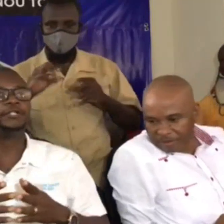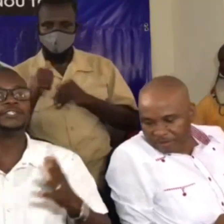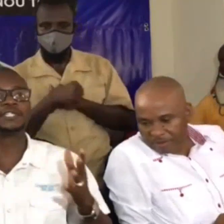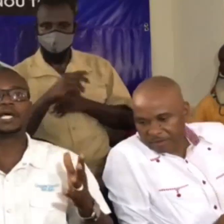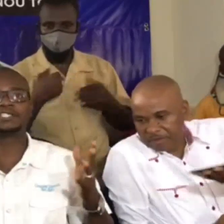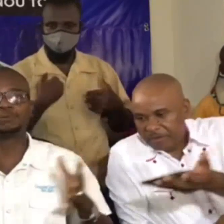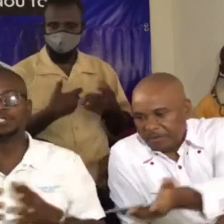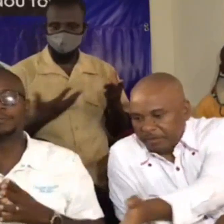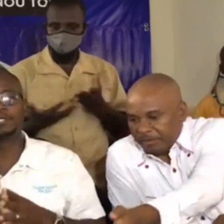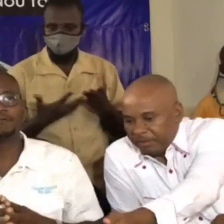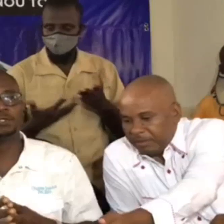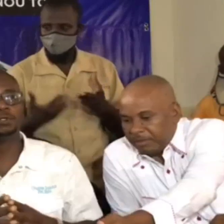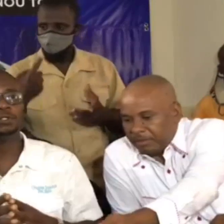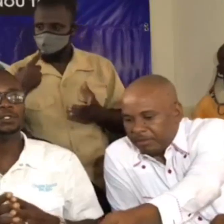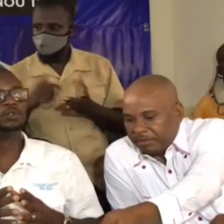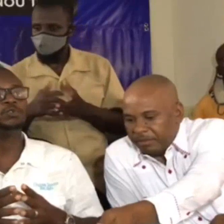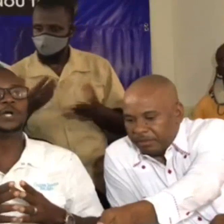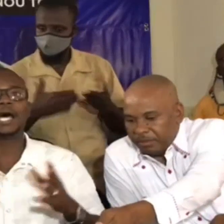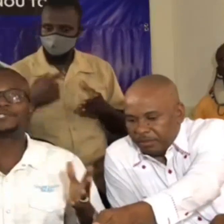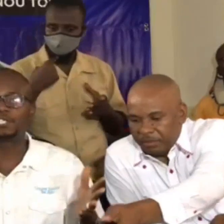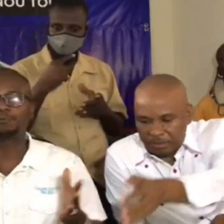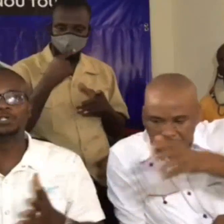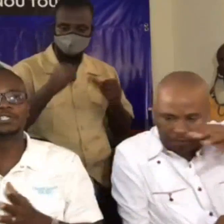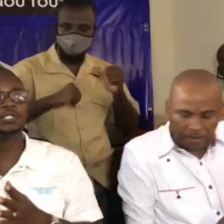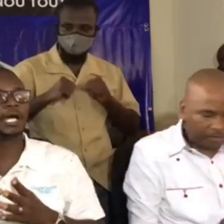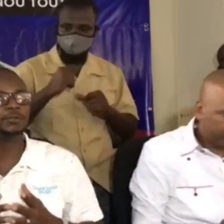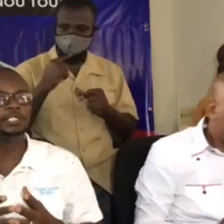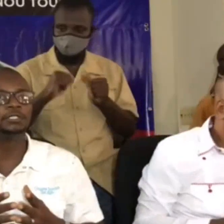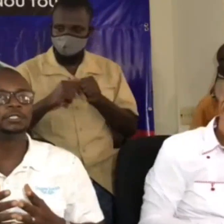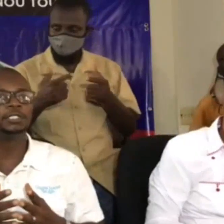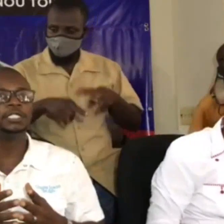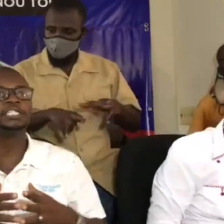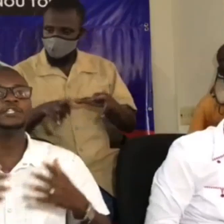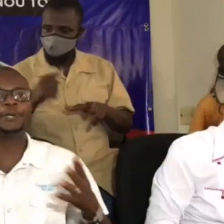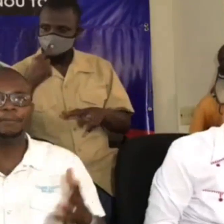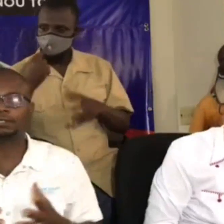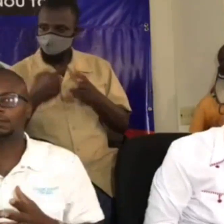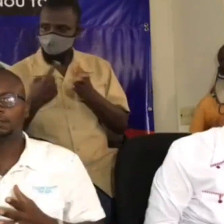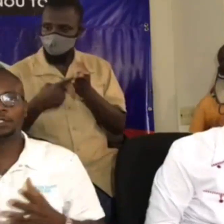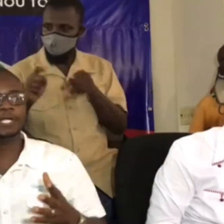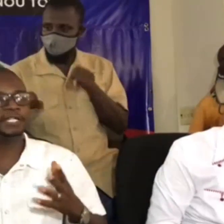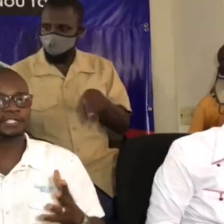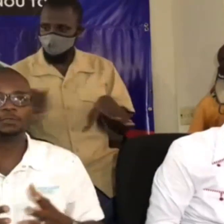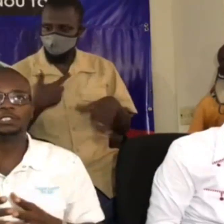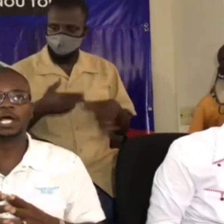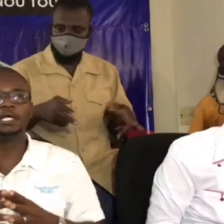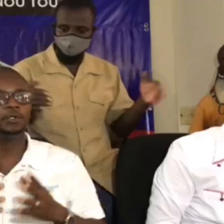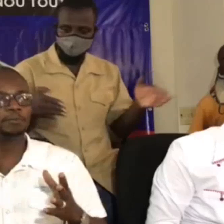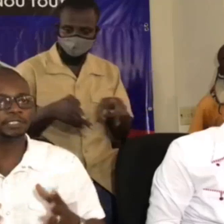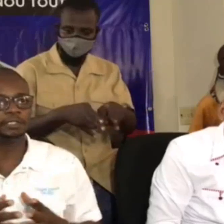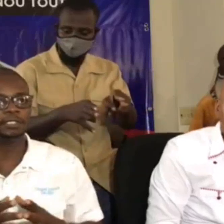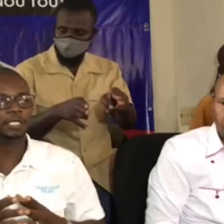cause près de 5 à 6 policiers perdu la vie, tout le monde a absence de policiers dans la rue et qui vient permettre le phénomène d'insécurité